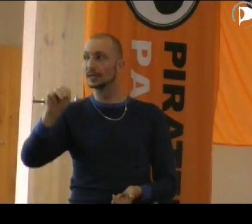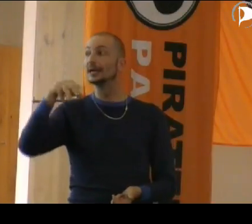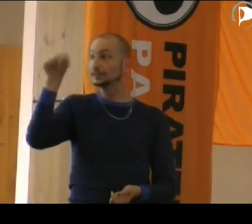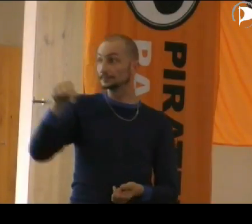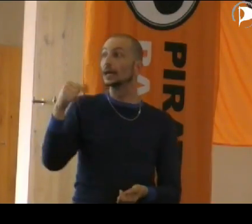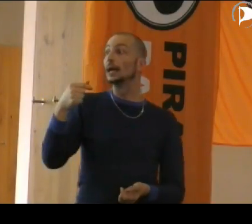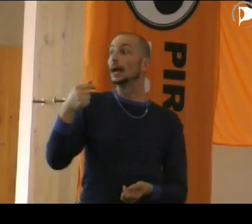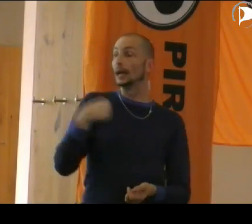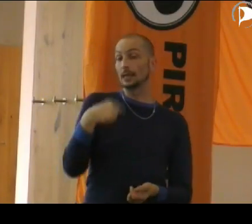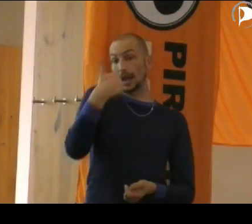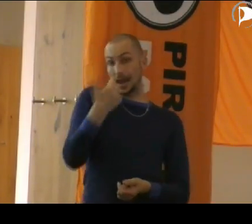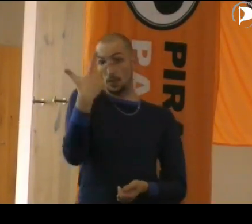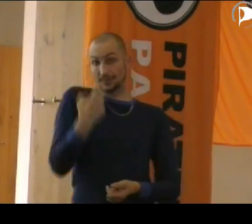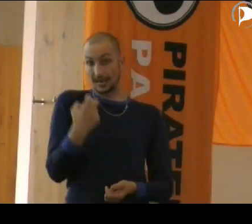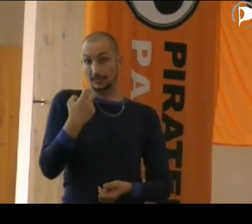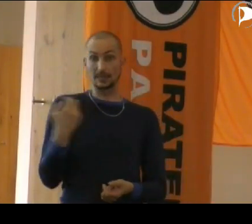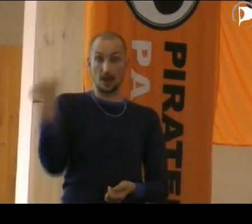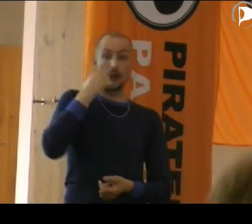und arbeitet